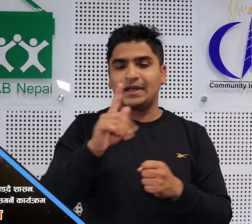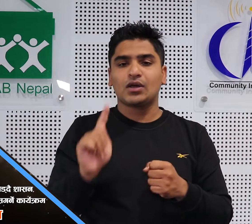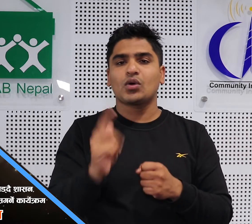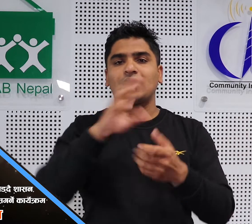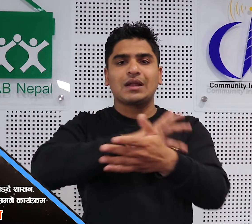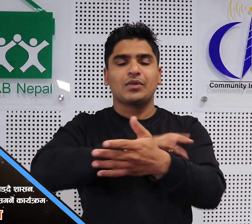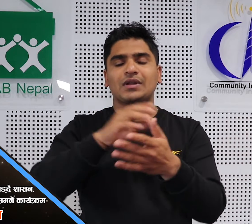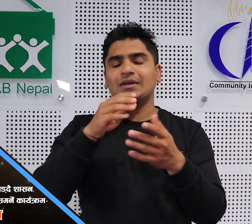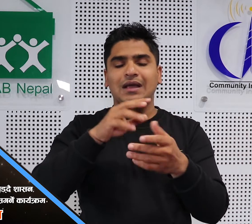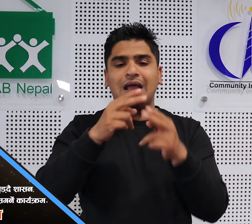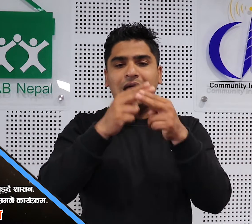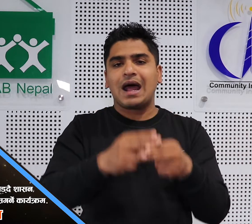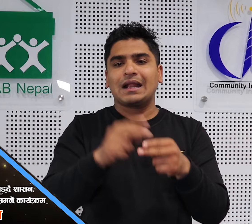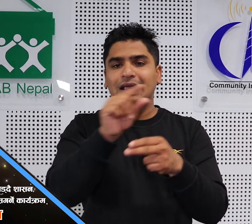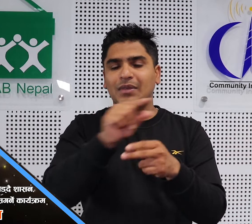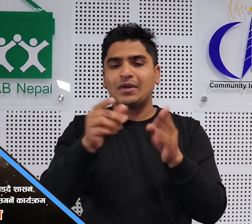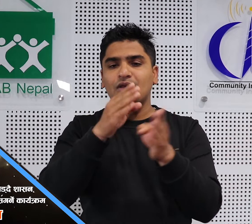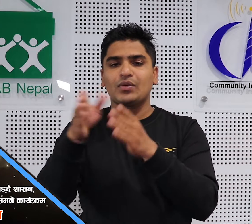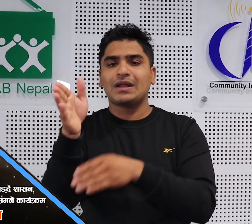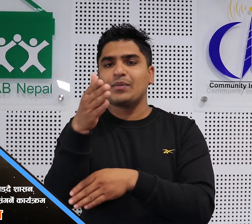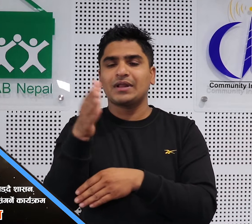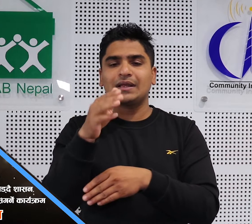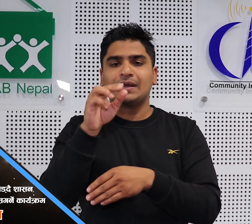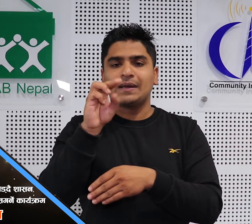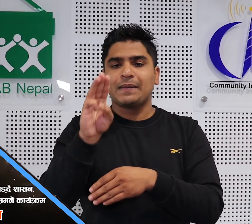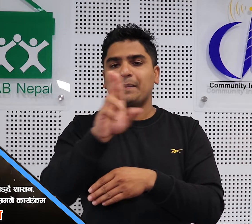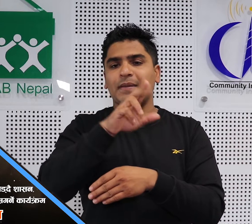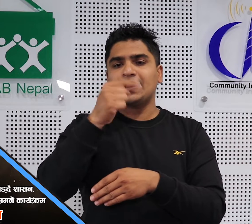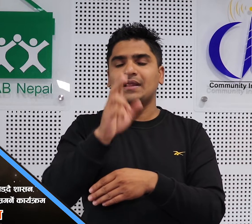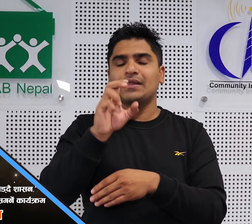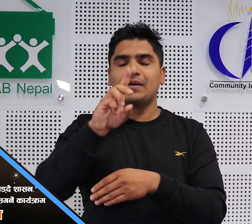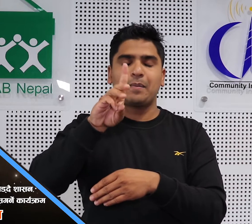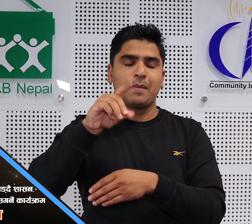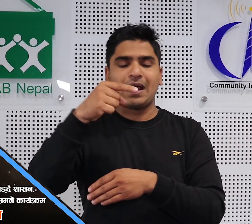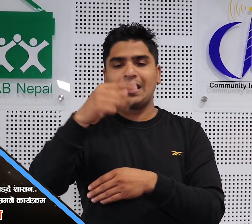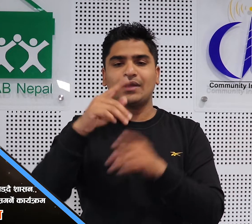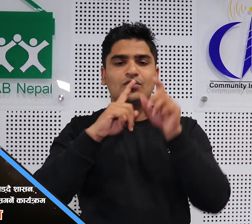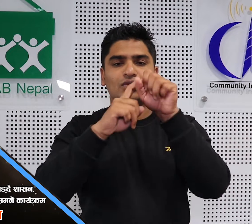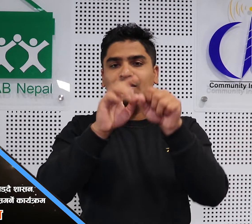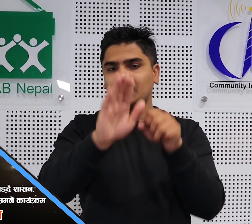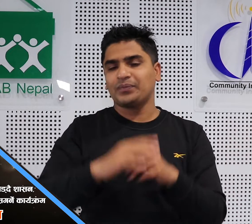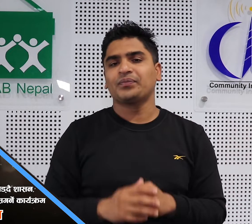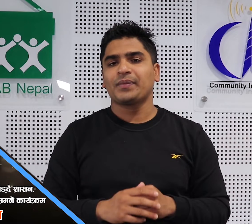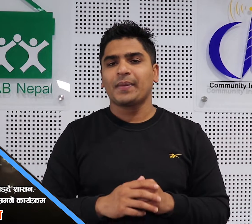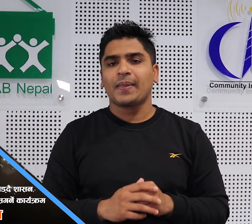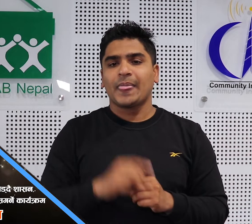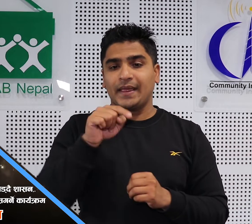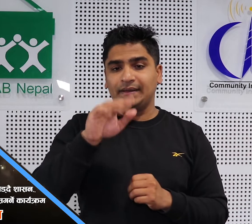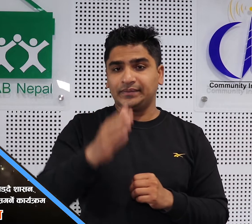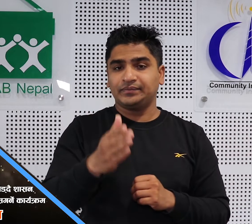प्रदेशको आर्थिक मामिला तथा योजना मन्त्री विन्दमान विष्टलाई सोधेका छौं। यसले अब सबै अधिकारहरू